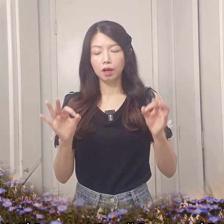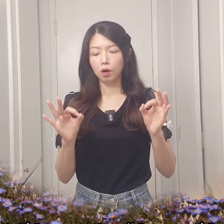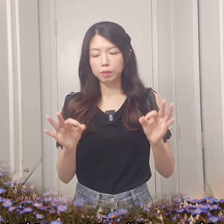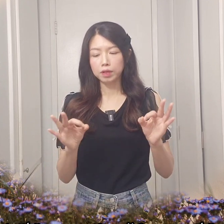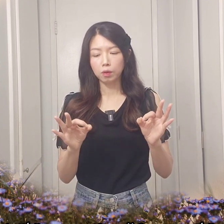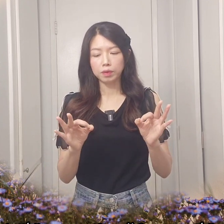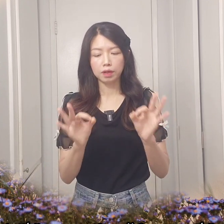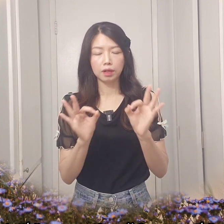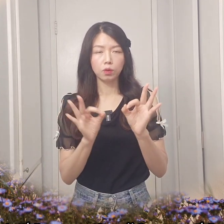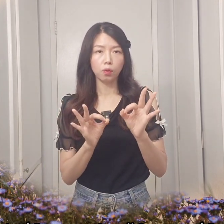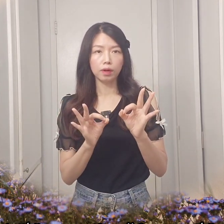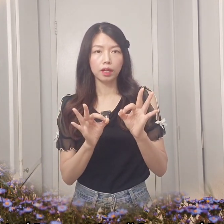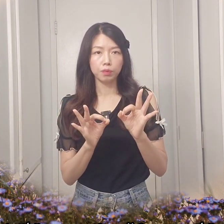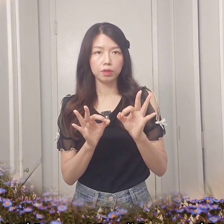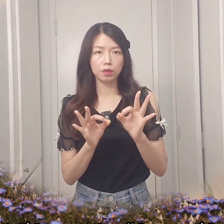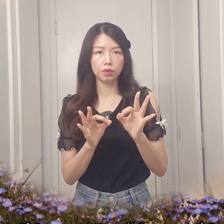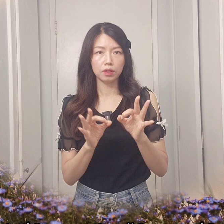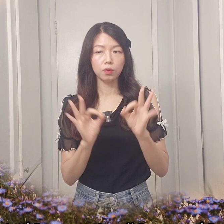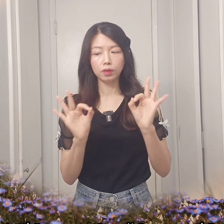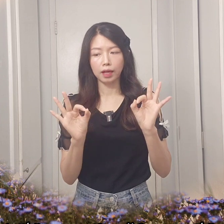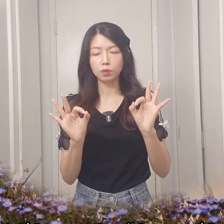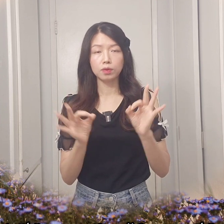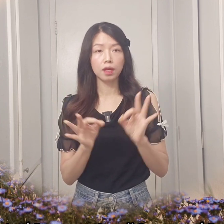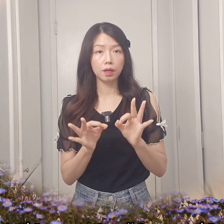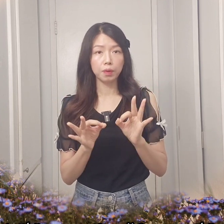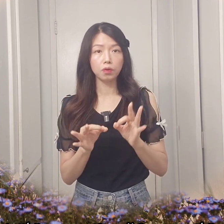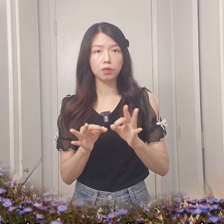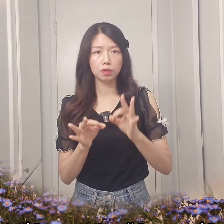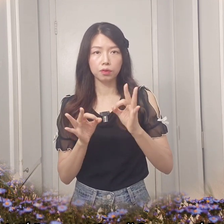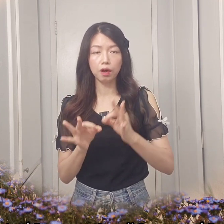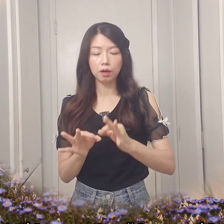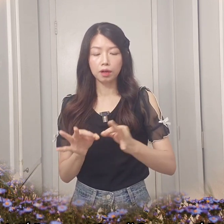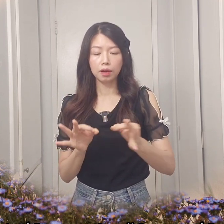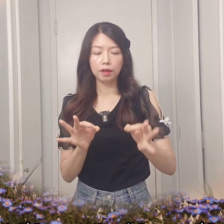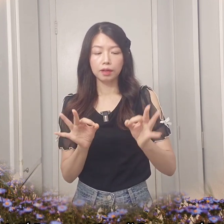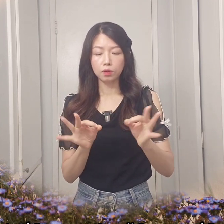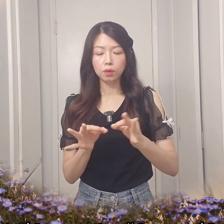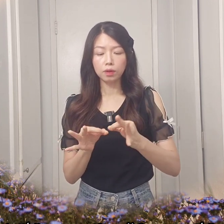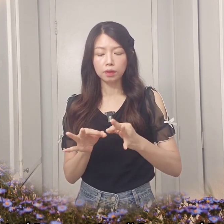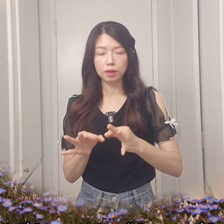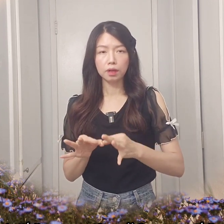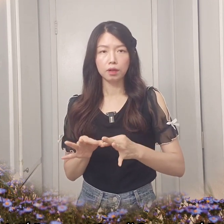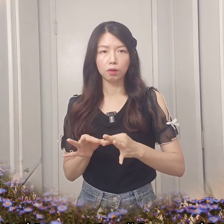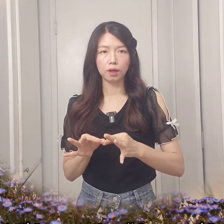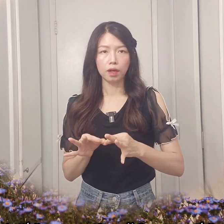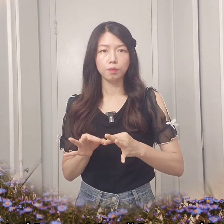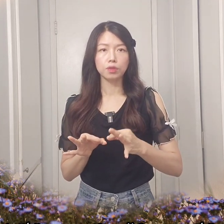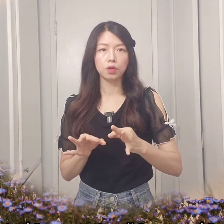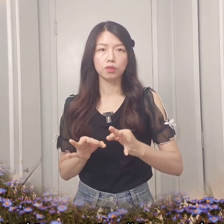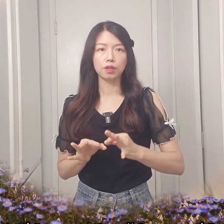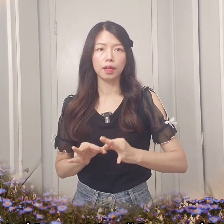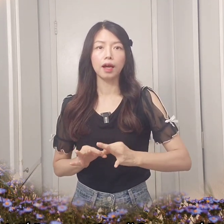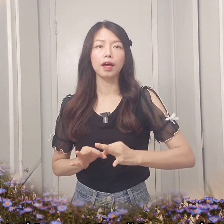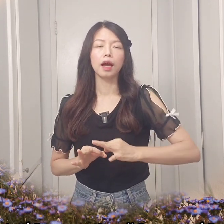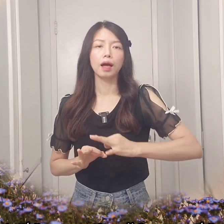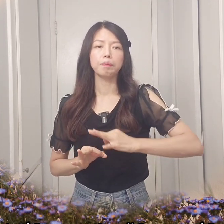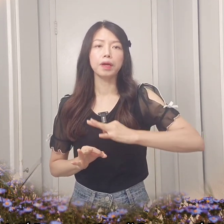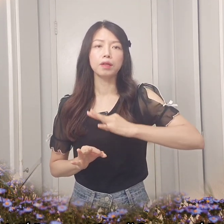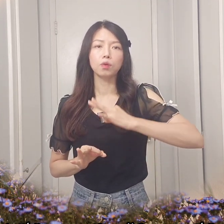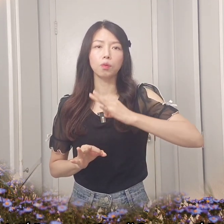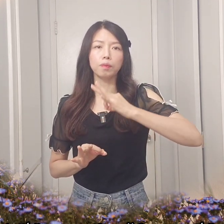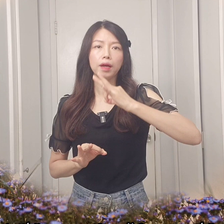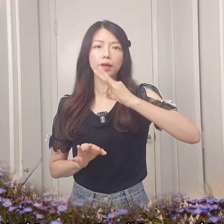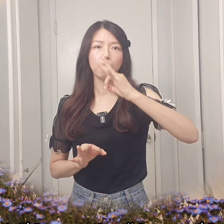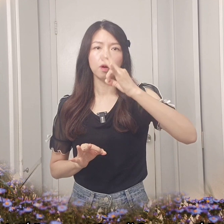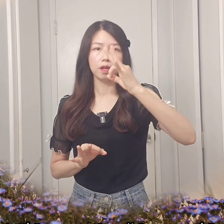수어는 엄지검지를 동그랗게 붙여주시고 다른 손 3개는 펴주시고요. 이때 손끝을 이렇게 붙여주셨다가 앞에